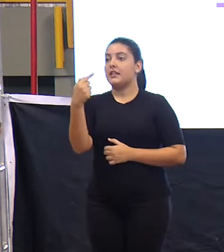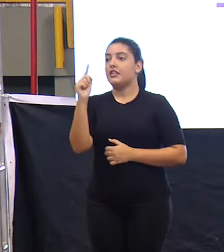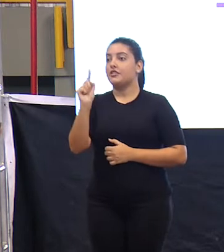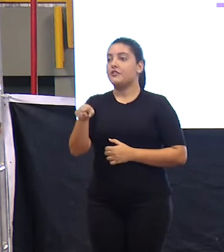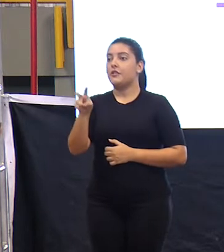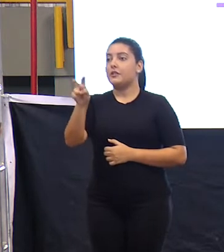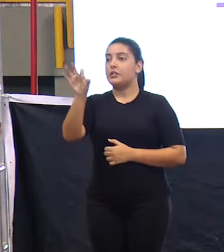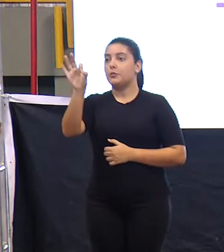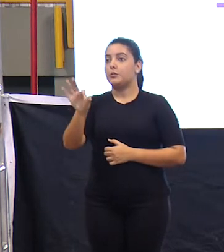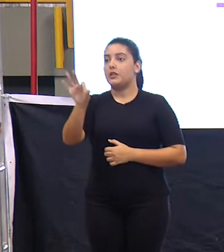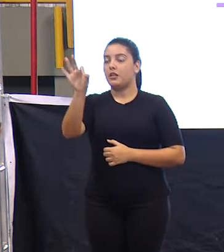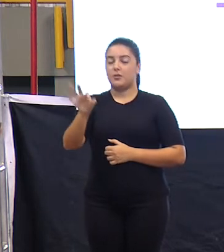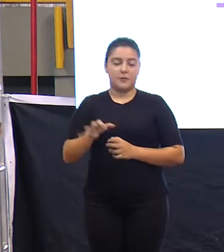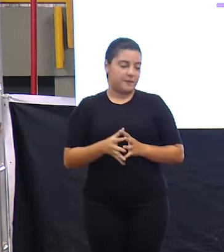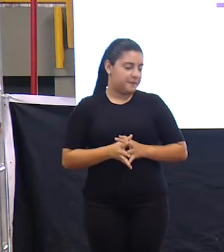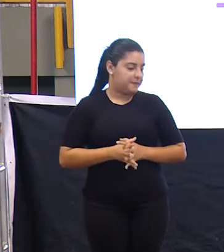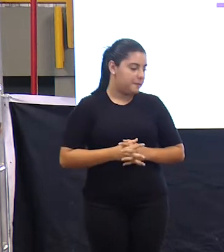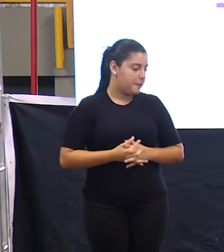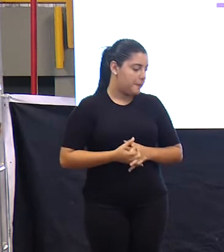37,5%. Bom,